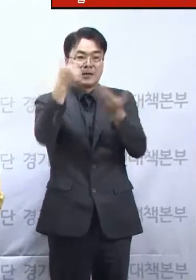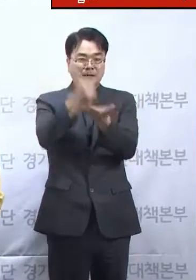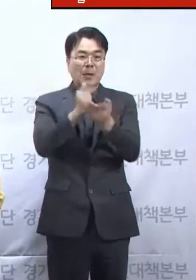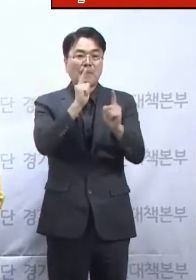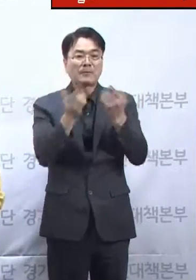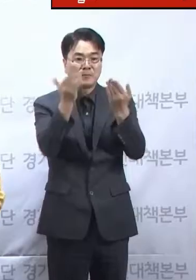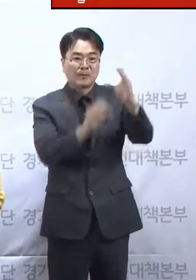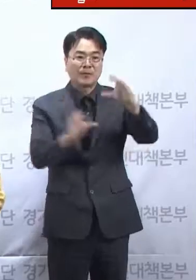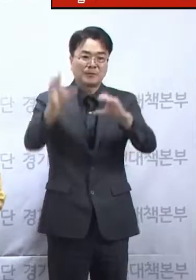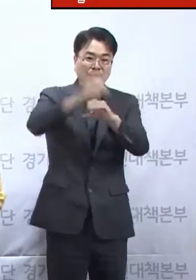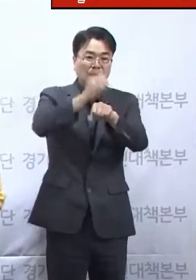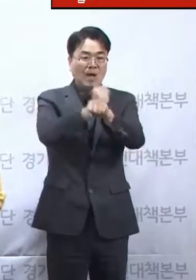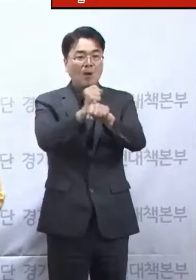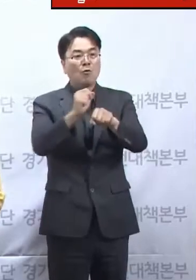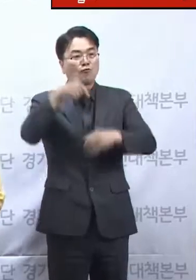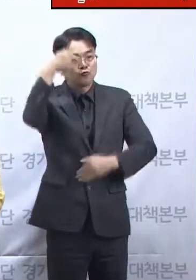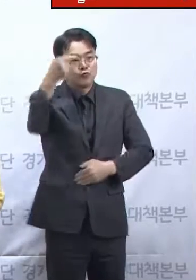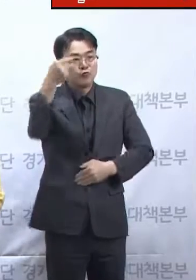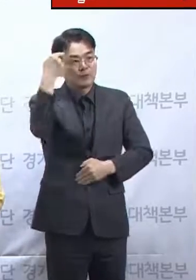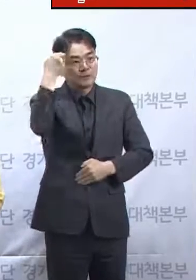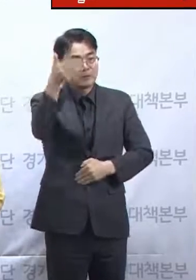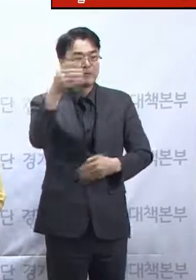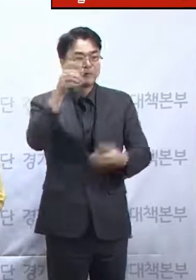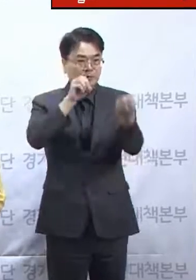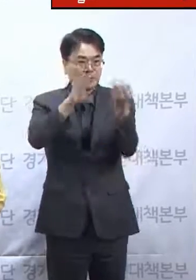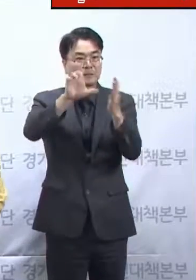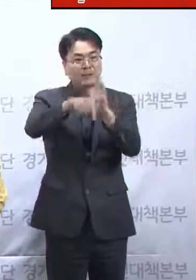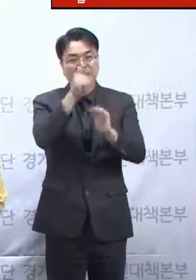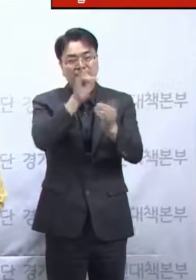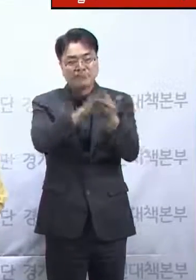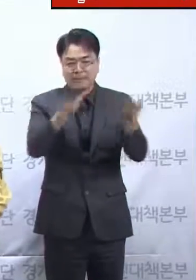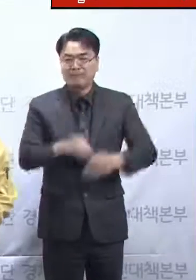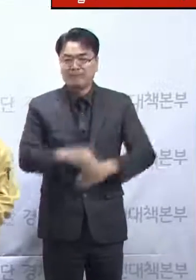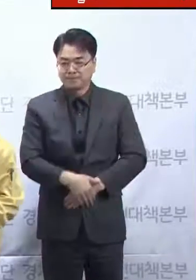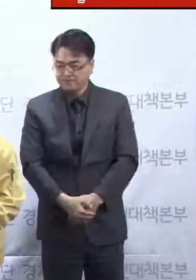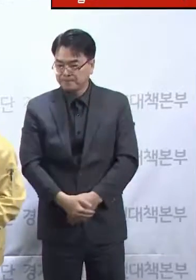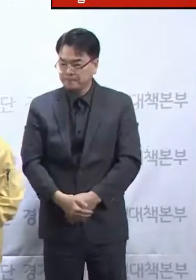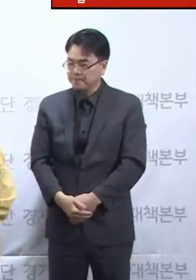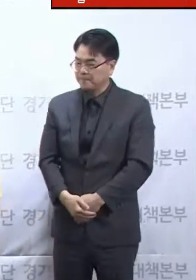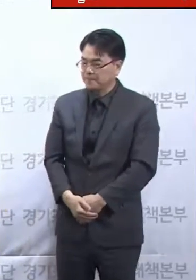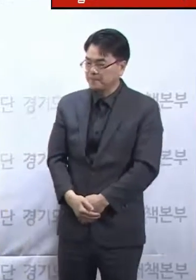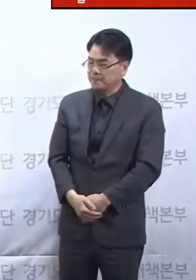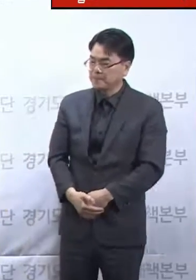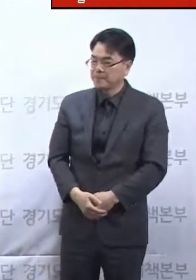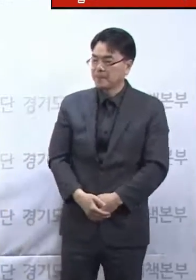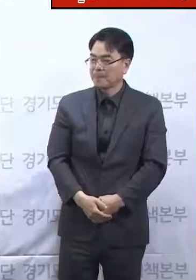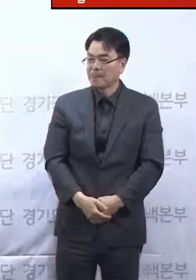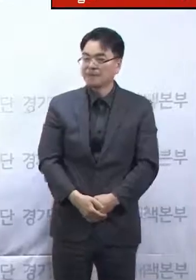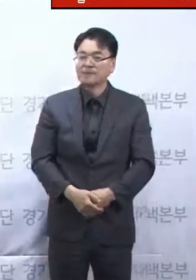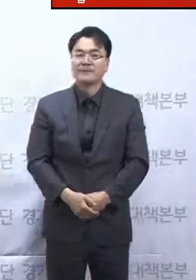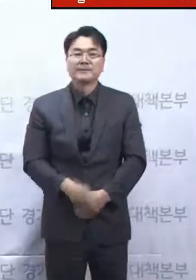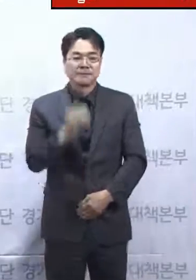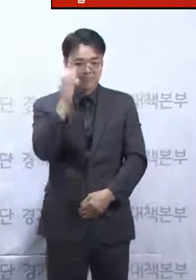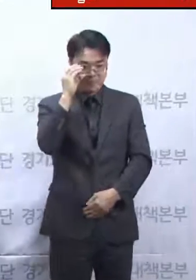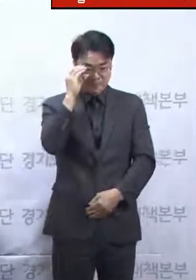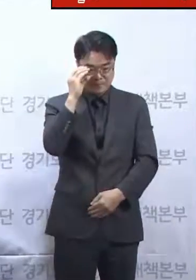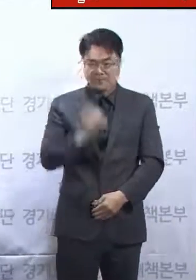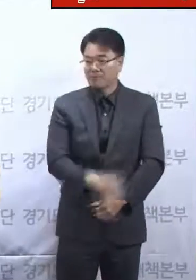드리고 질의응답을 하도록 하겠습니다. 감사합니다. 교육감님 먼저 하시죠.